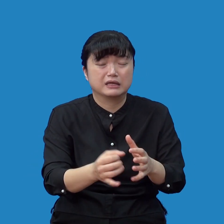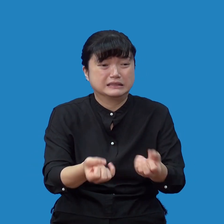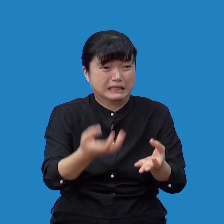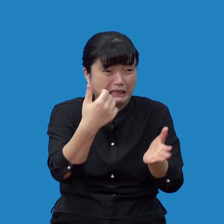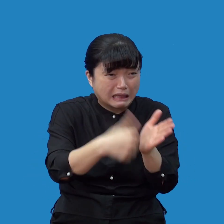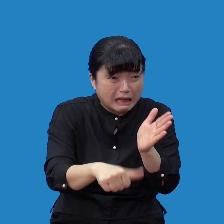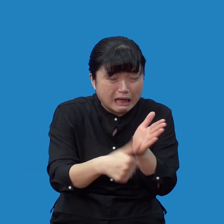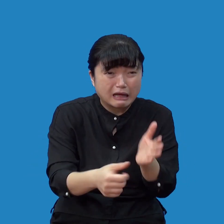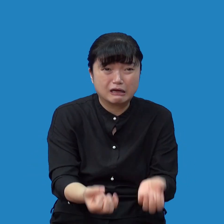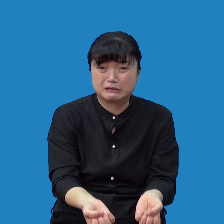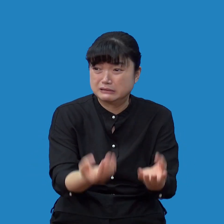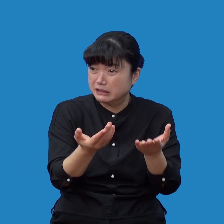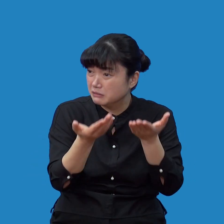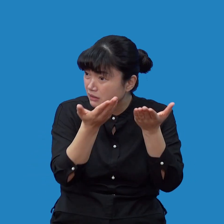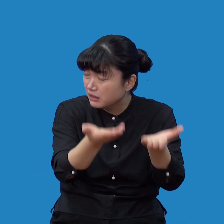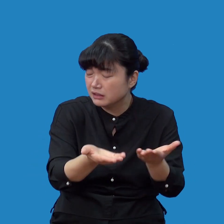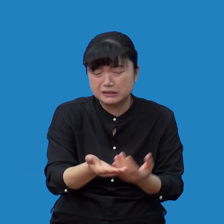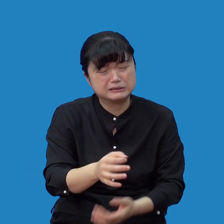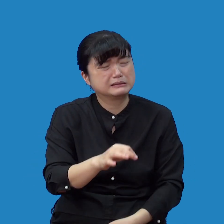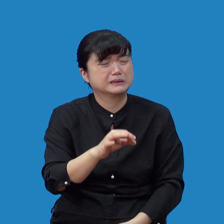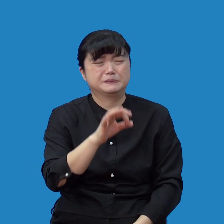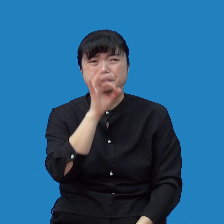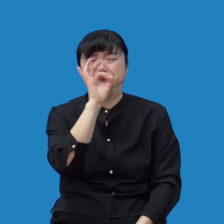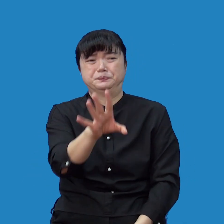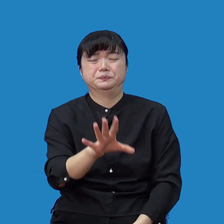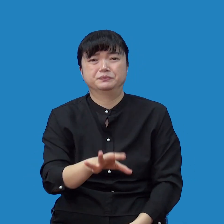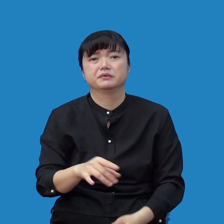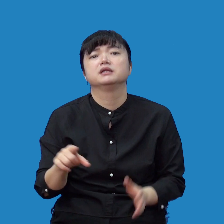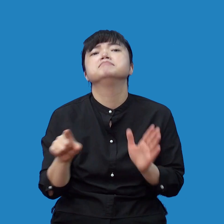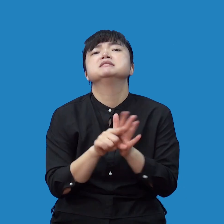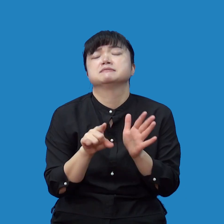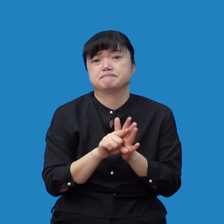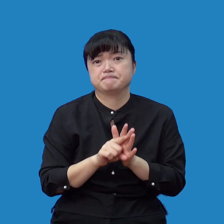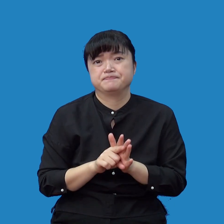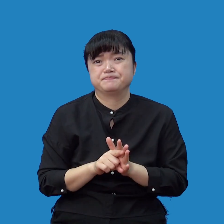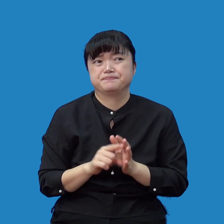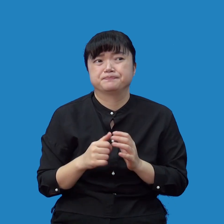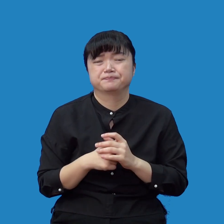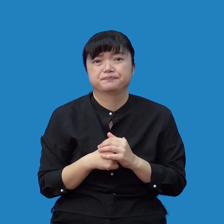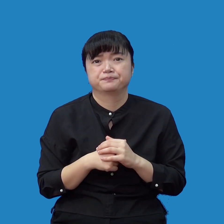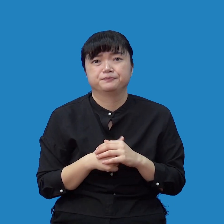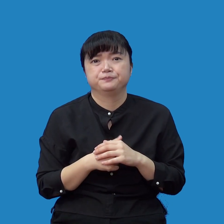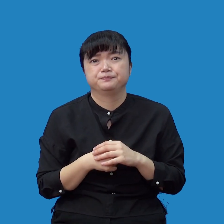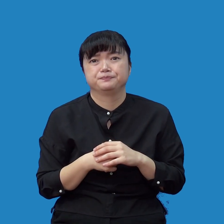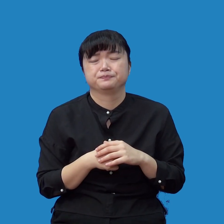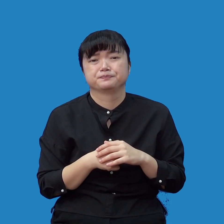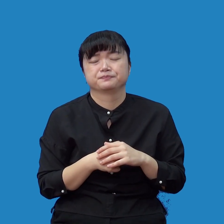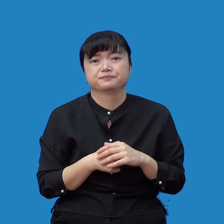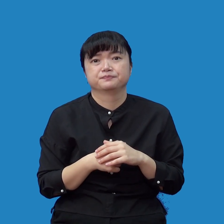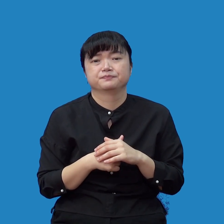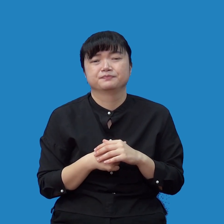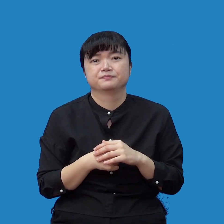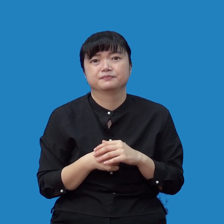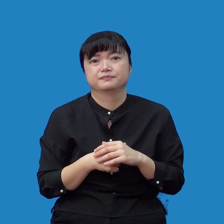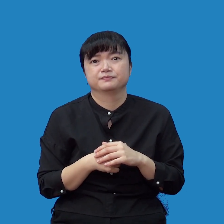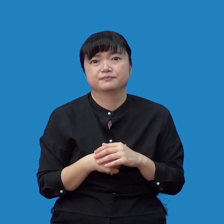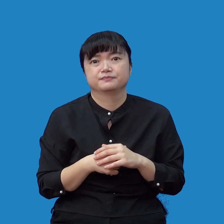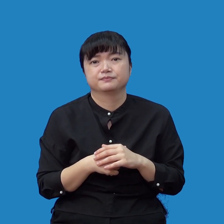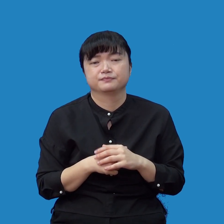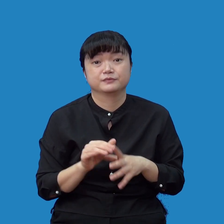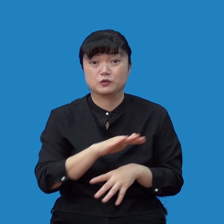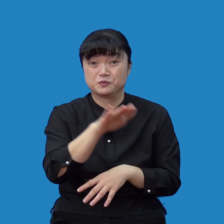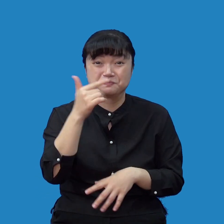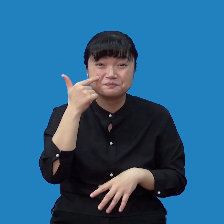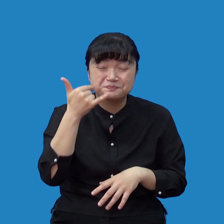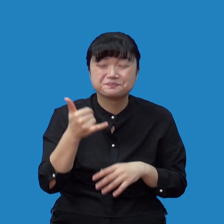갖다 바치느냐? 어림도 없다. 이제 이 믿음입니다. 모세의 부모가 이 믿음을 가졌죠. 우리